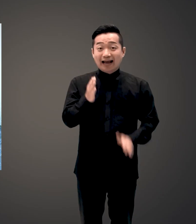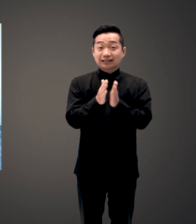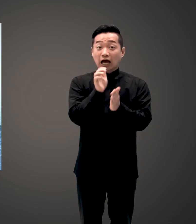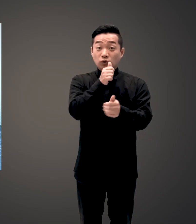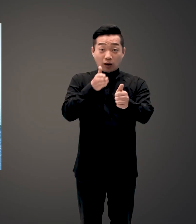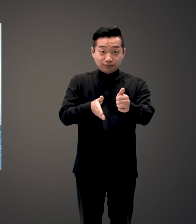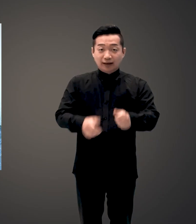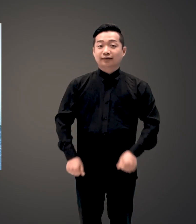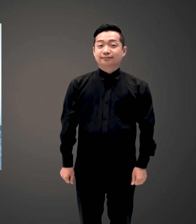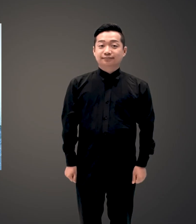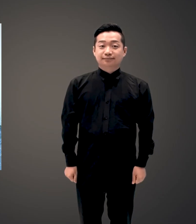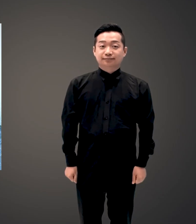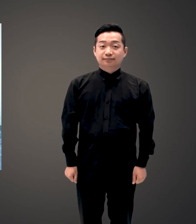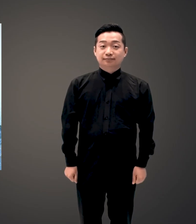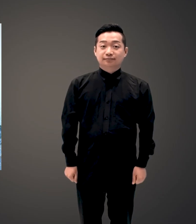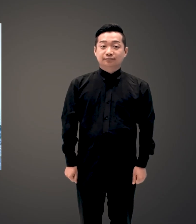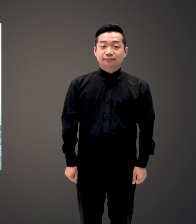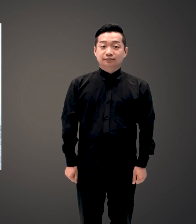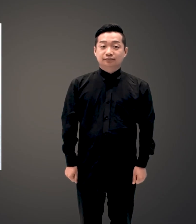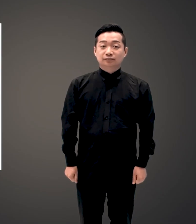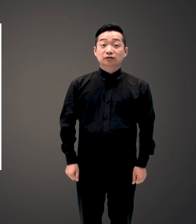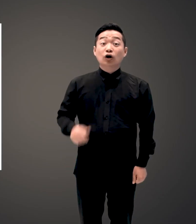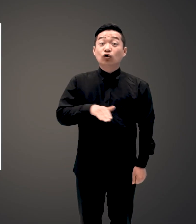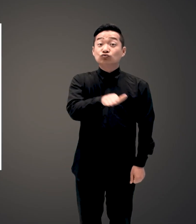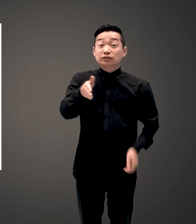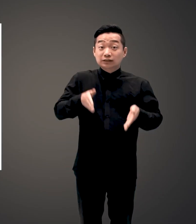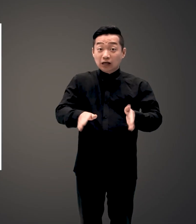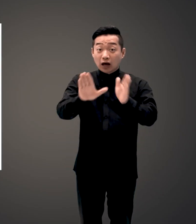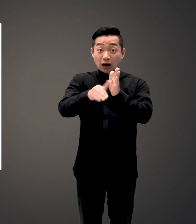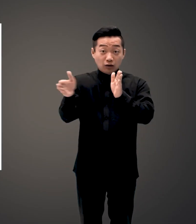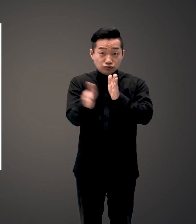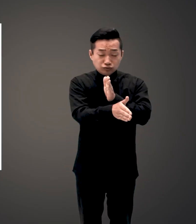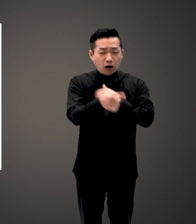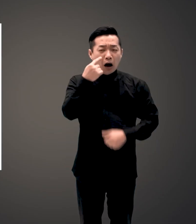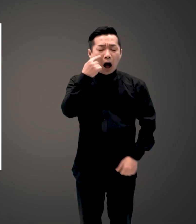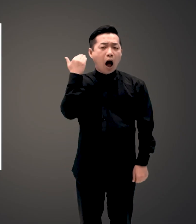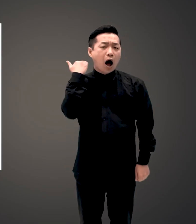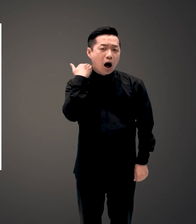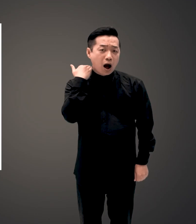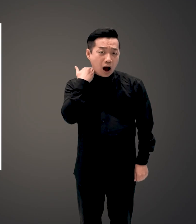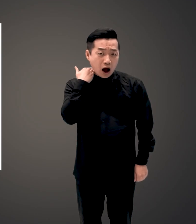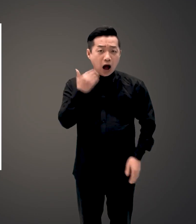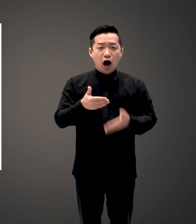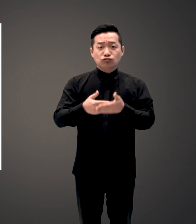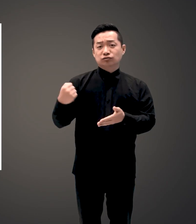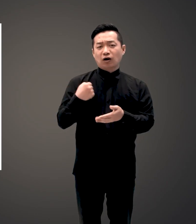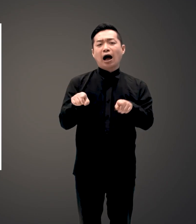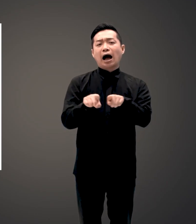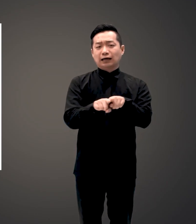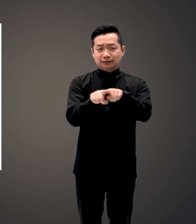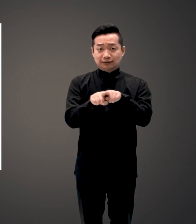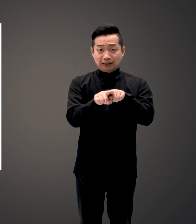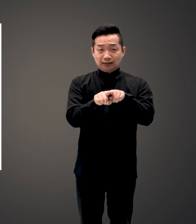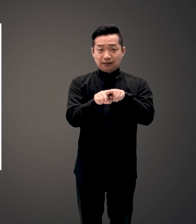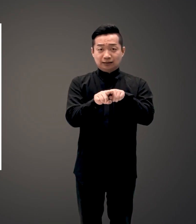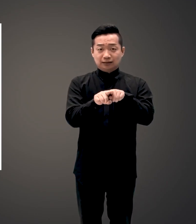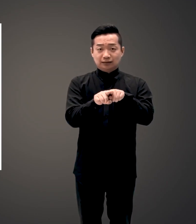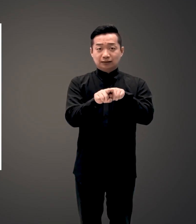세상 사람은 모두 팀 쿡을 스티브 잡스에 비교했지만 그는 오롯이 자신만의 경영 스타일로